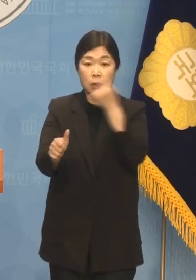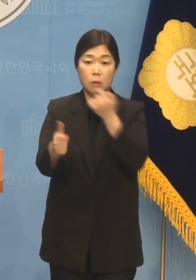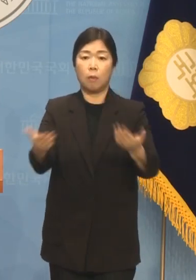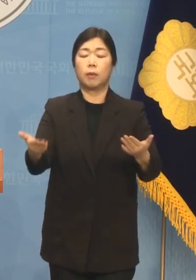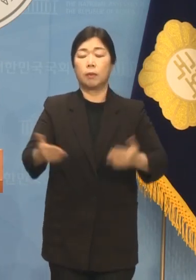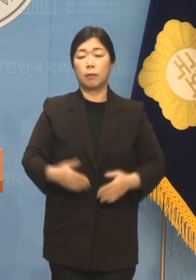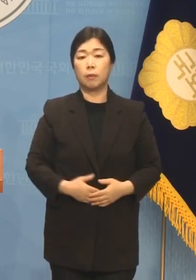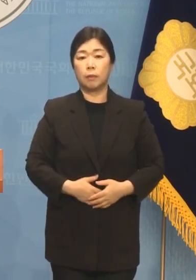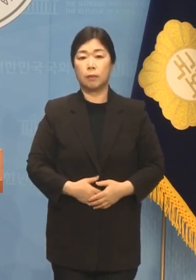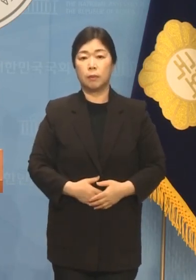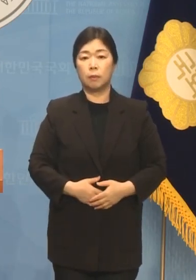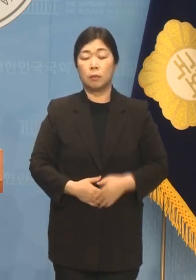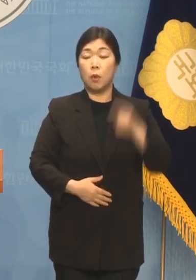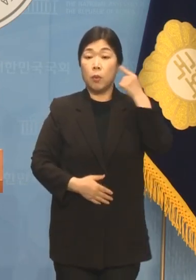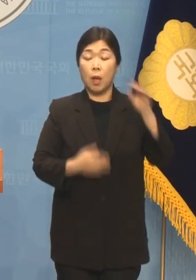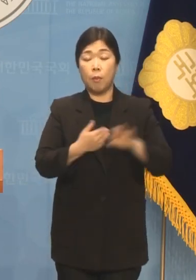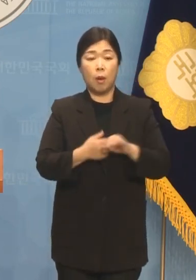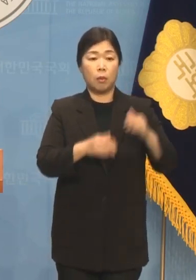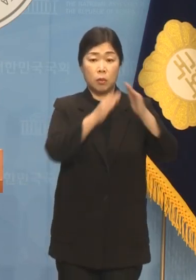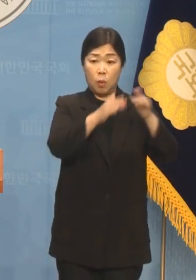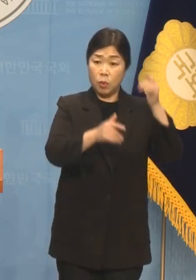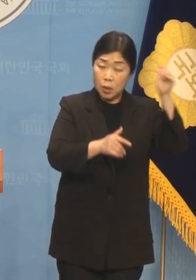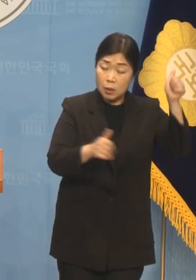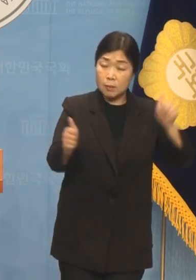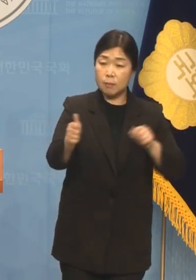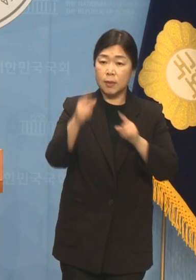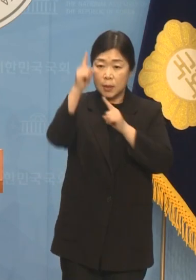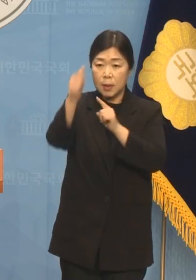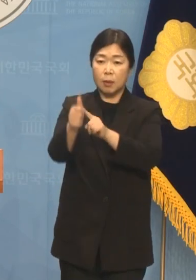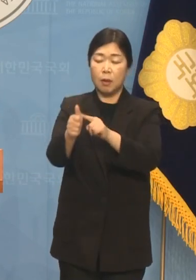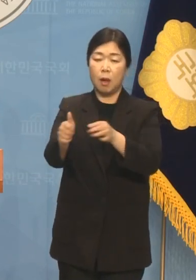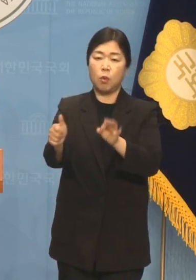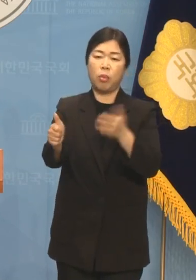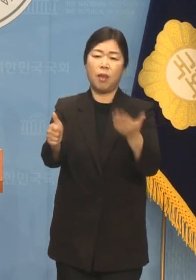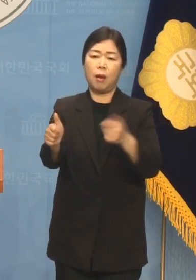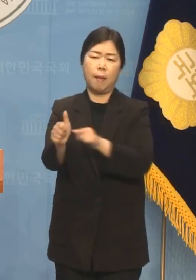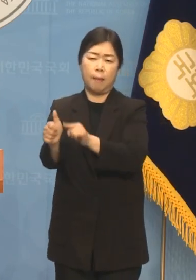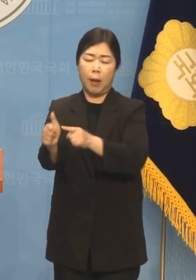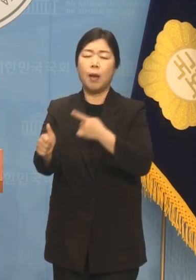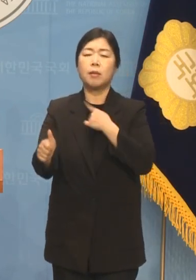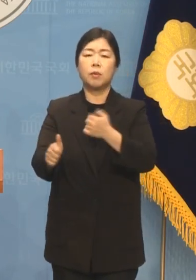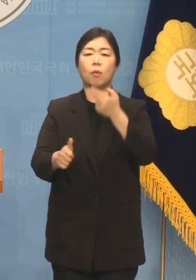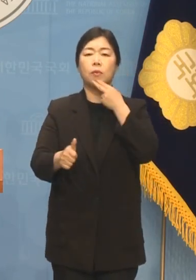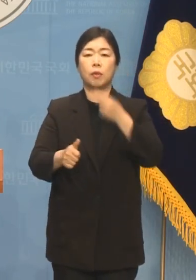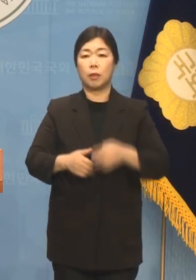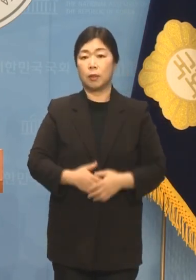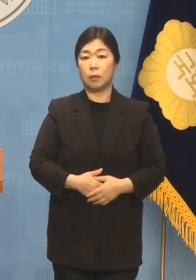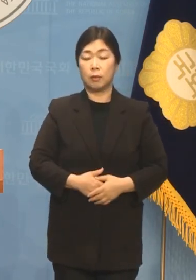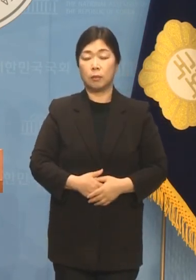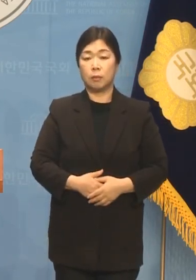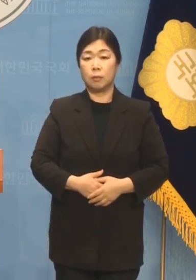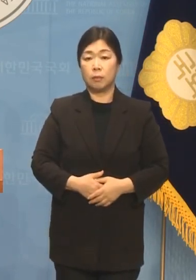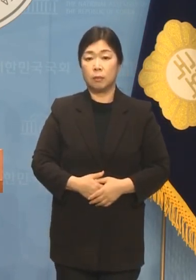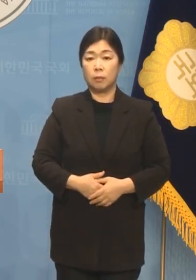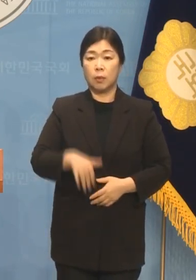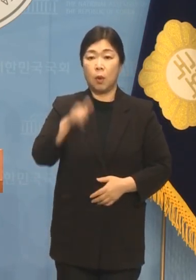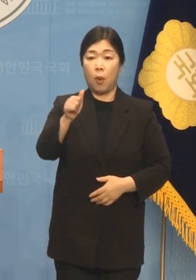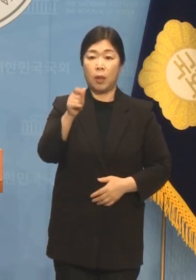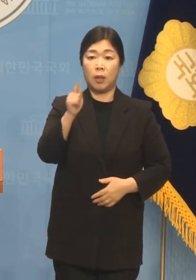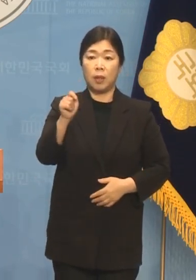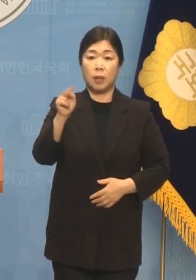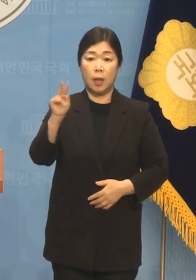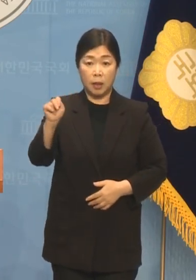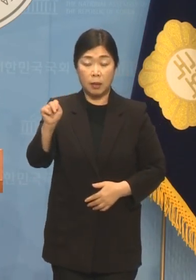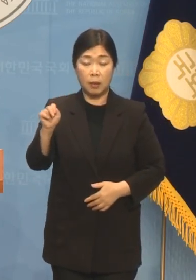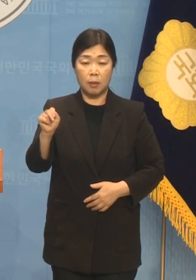때문입니다. YTN은 당사자 간의 대면한 자리에서 주고받은 대화까지도 몰래 녹음할 정도의